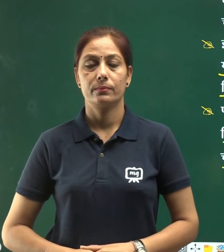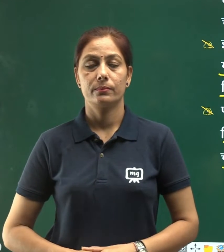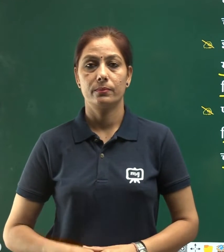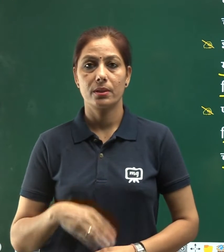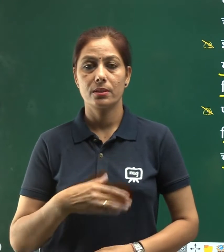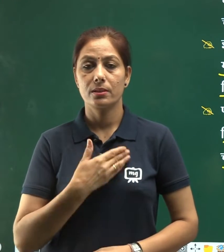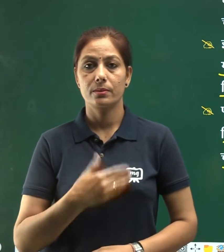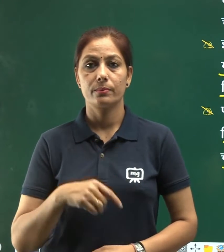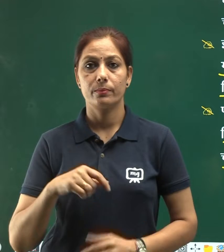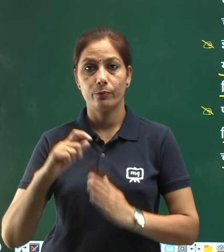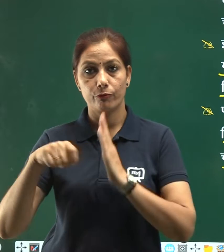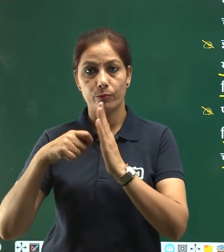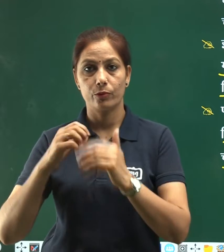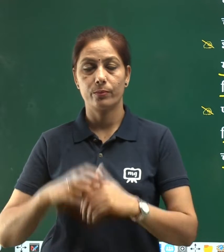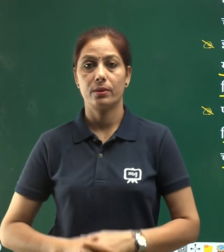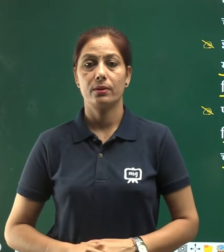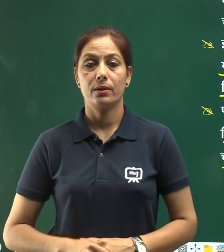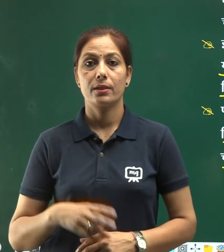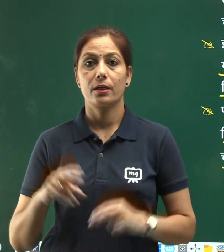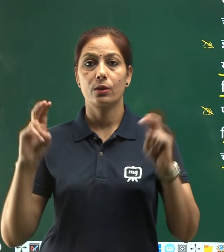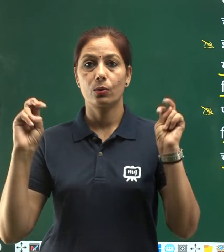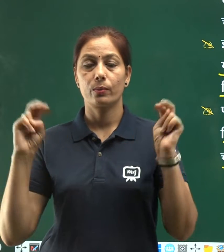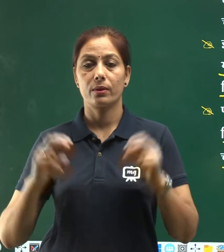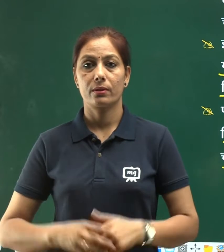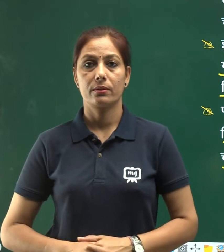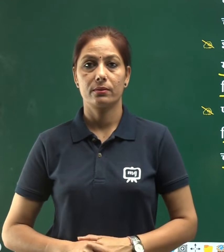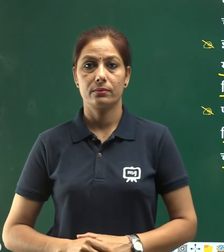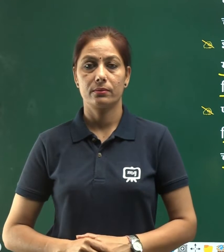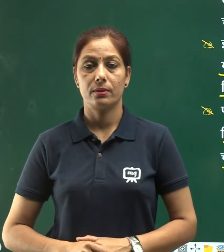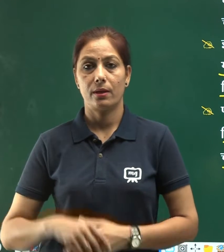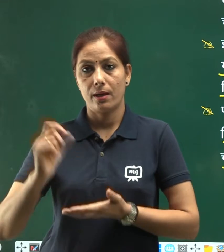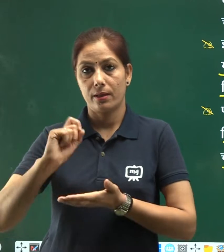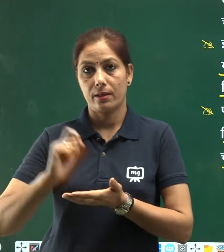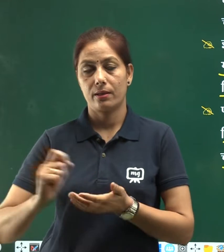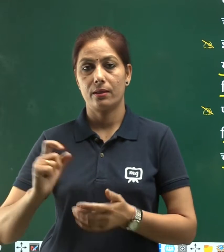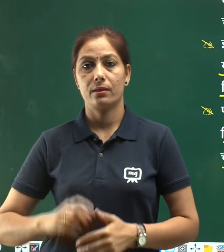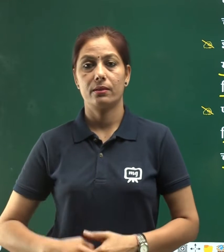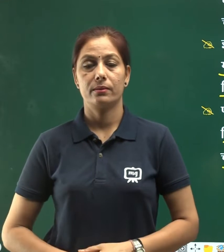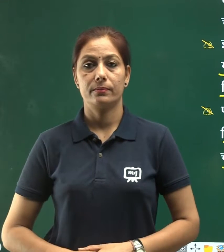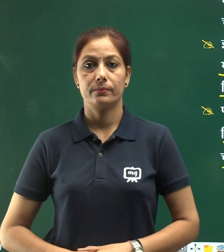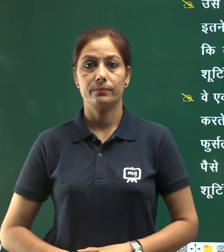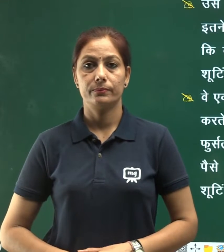इसी पर यह अध्याय लिखा गया है।